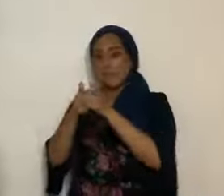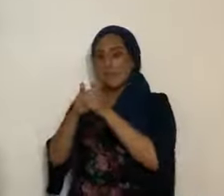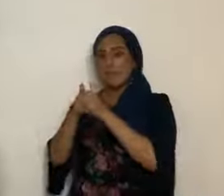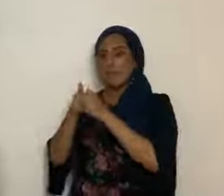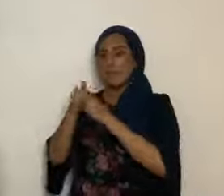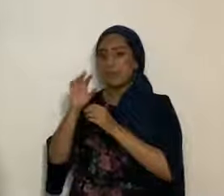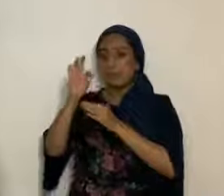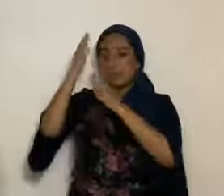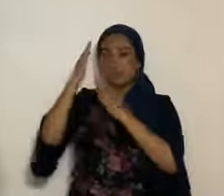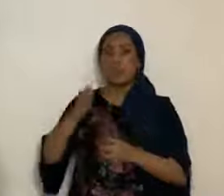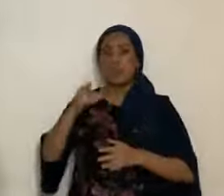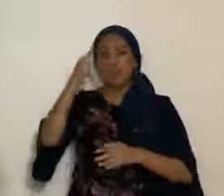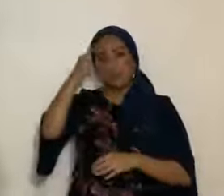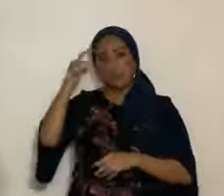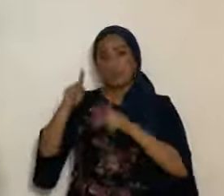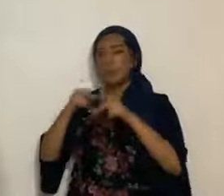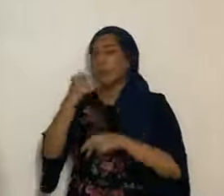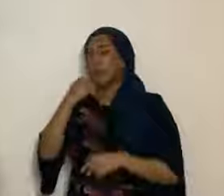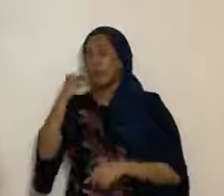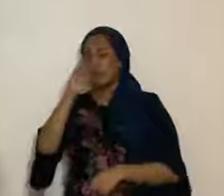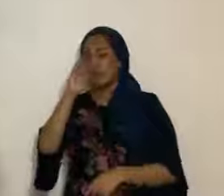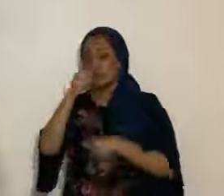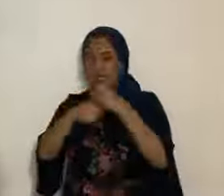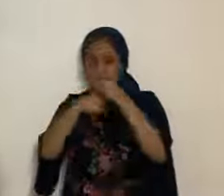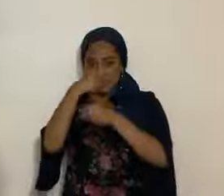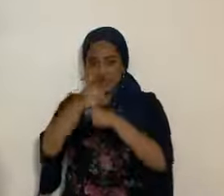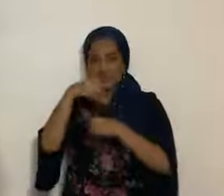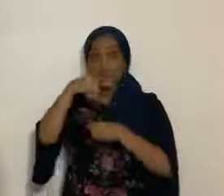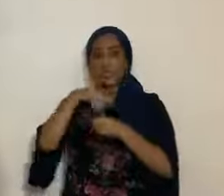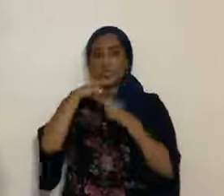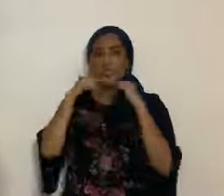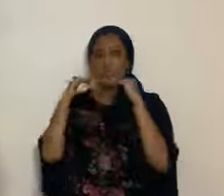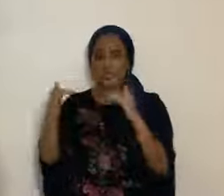Israel por 40 años en el desierto, precisamente.